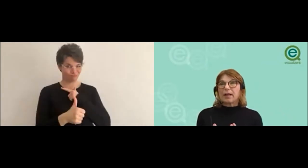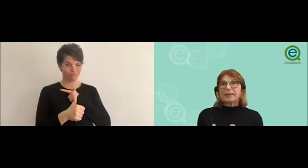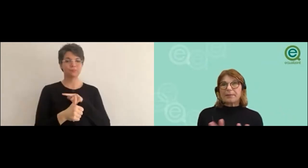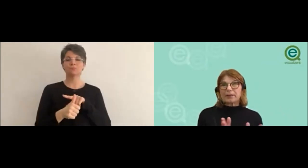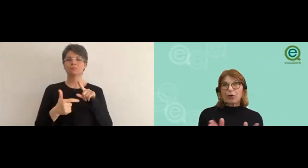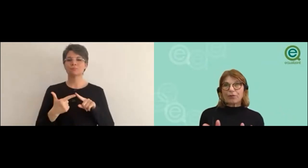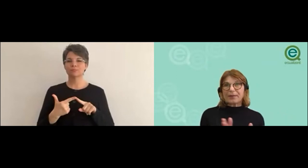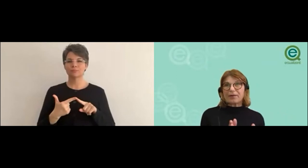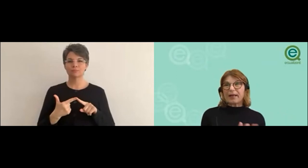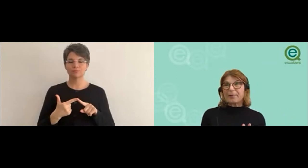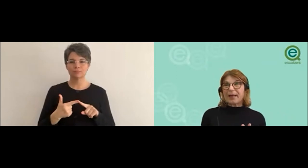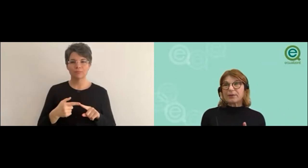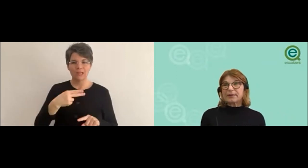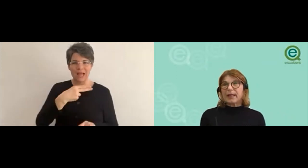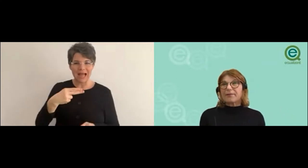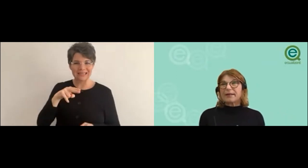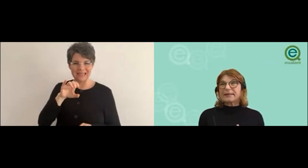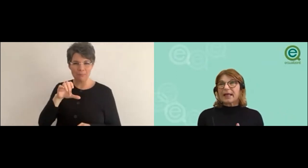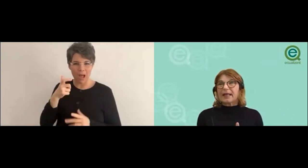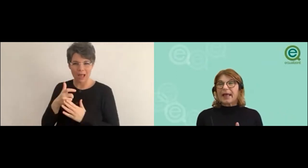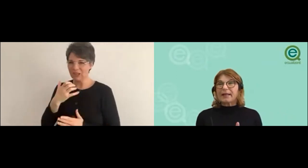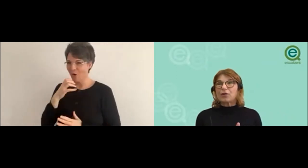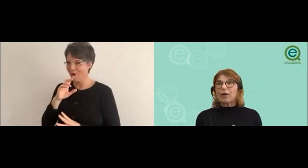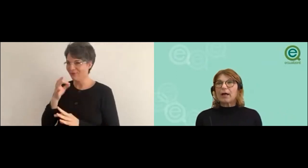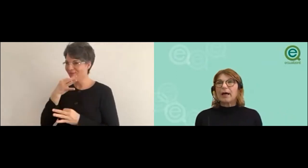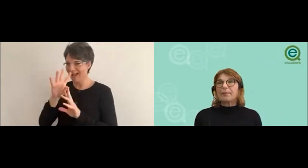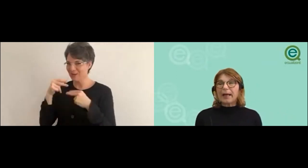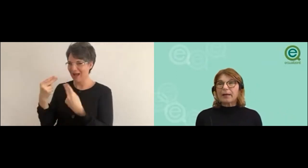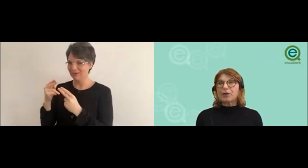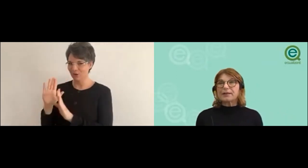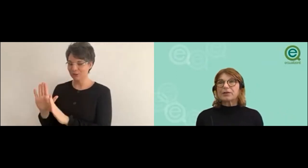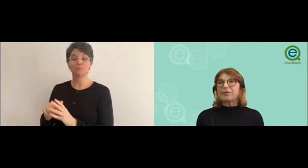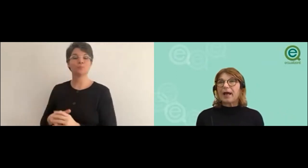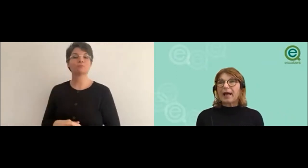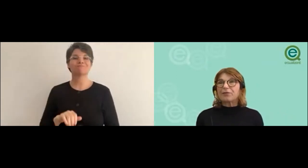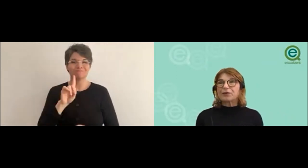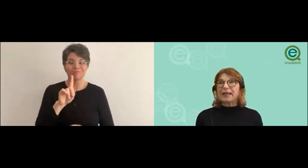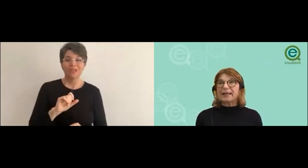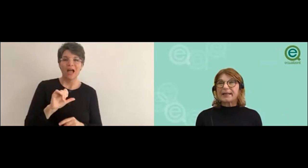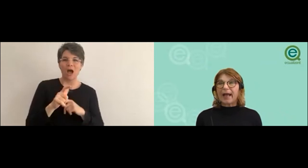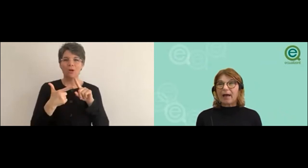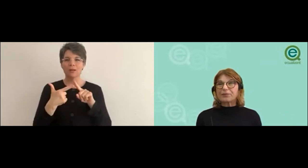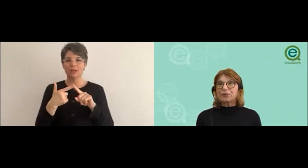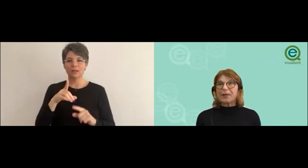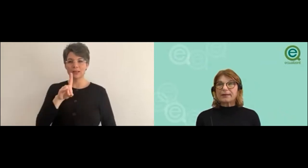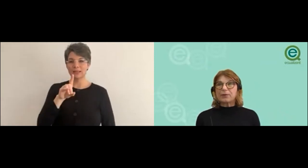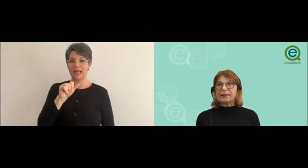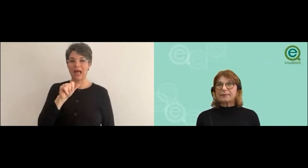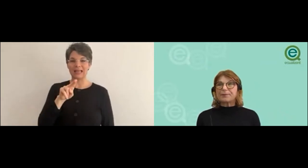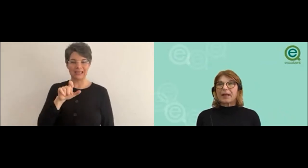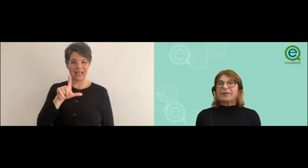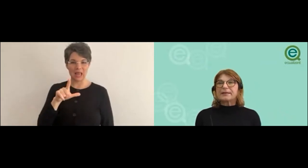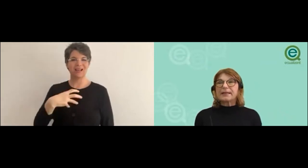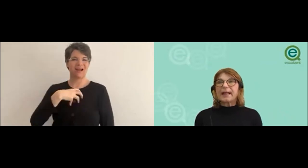Ich glaube, Hans Eberhard, ich hoffe, ihr habt deine Frage beantwortet. Was ich gerne noch machen möchte, ist auch die Frage von Daniel Graf zu